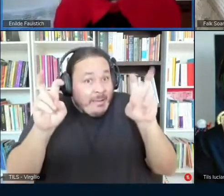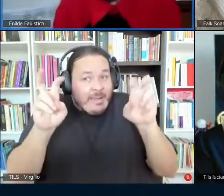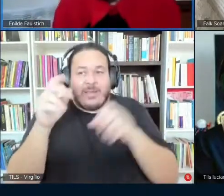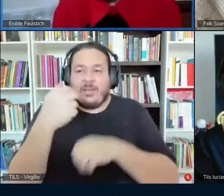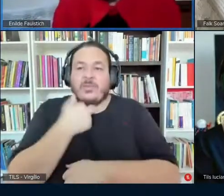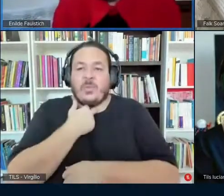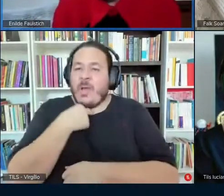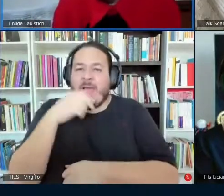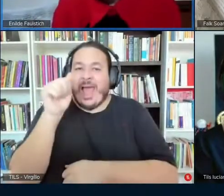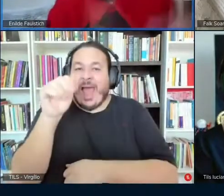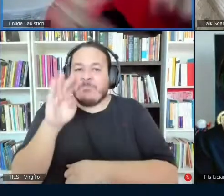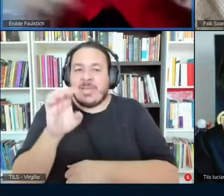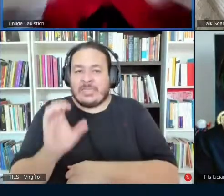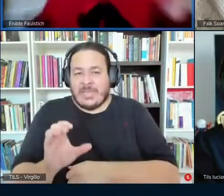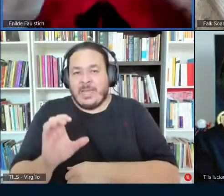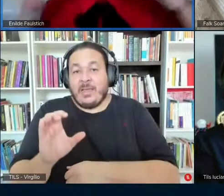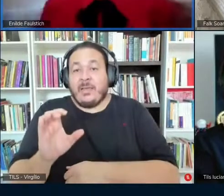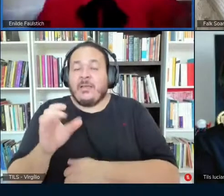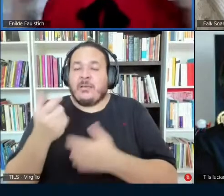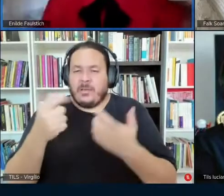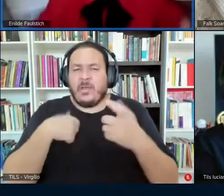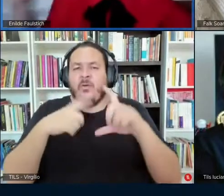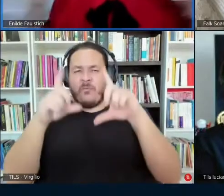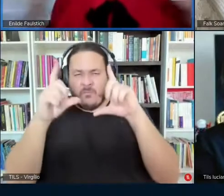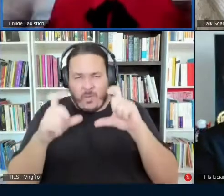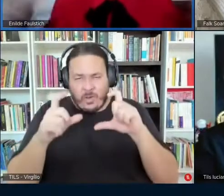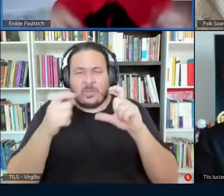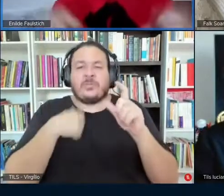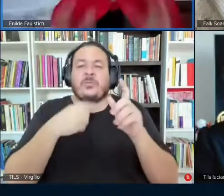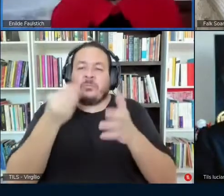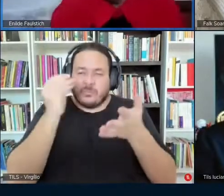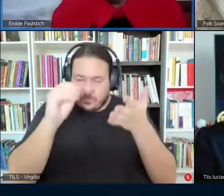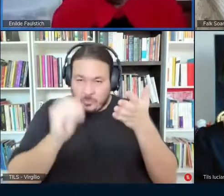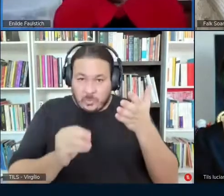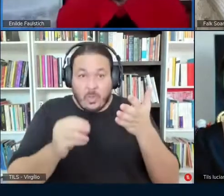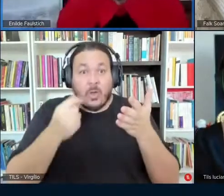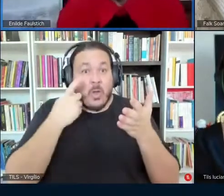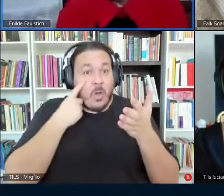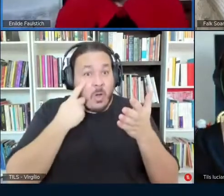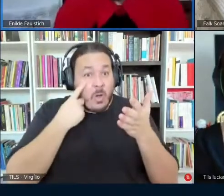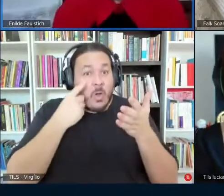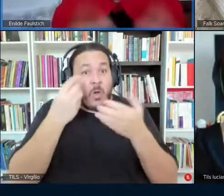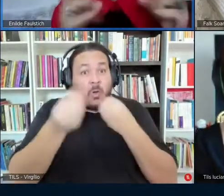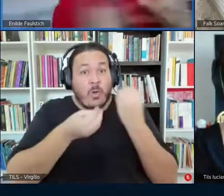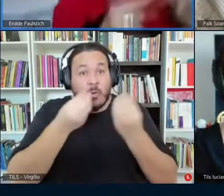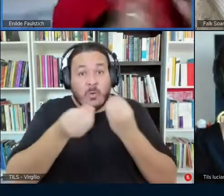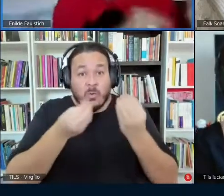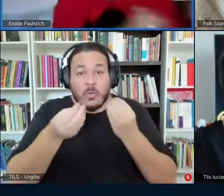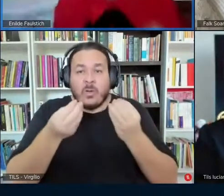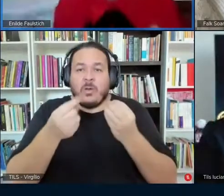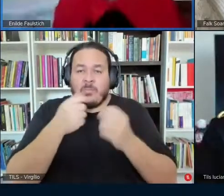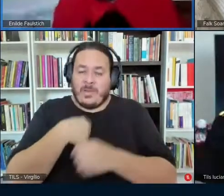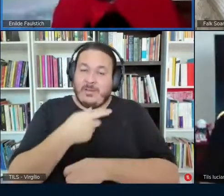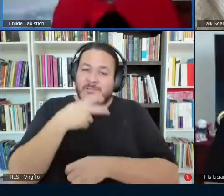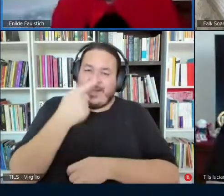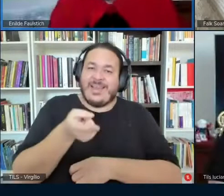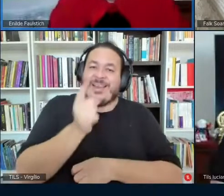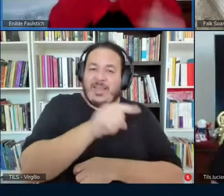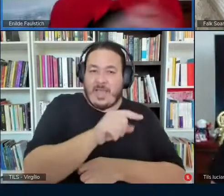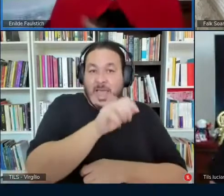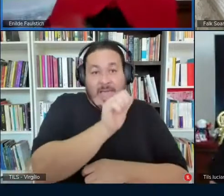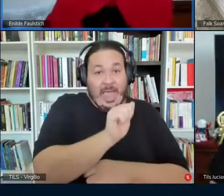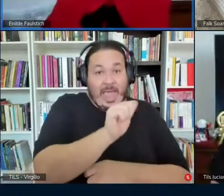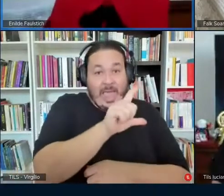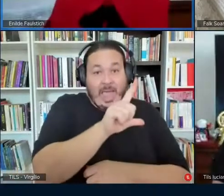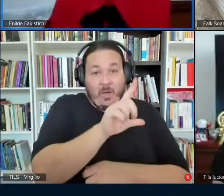isso, entendeu? Fotografado, eu tirei as fotos e tal. Eu digo, olha como é que é o alfabeto. O que se chama de alfabeto e